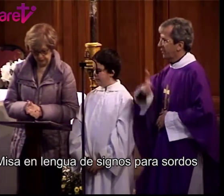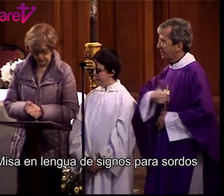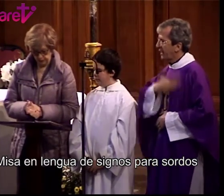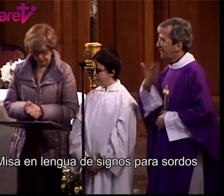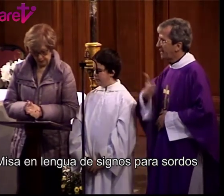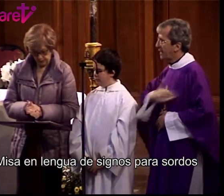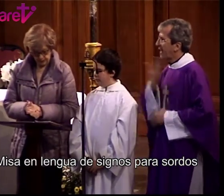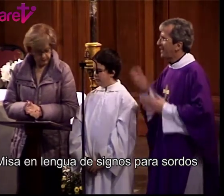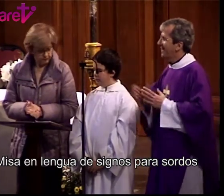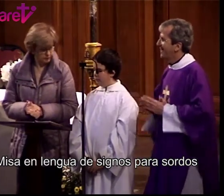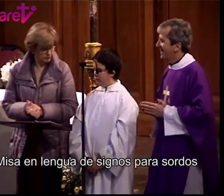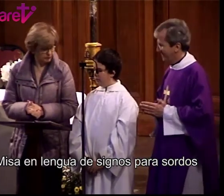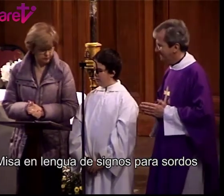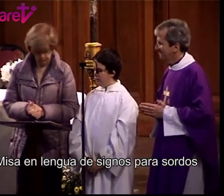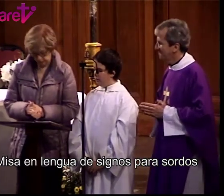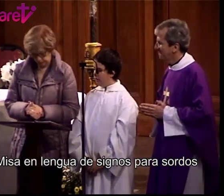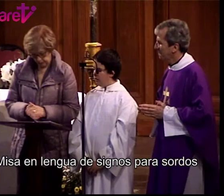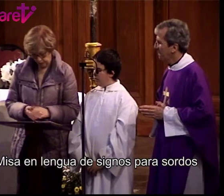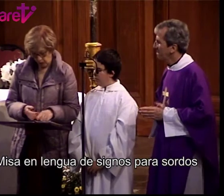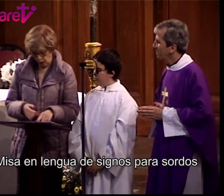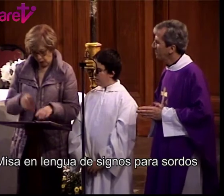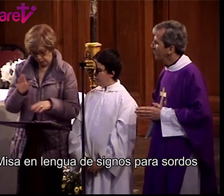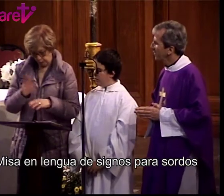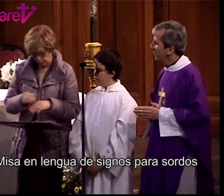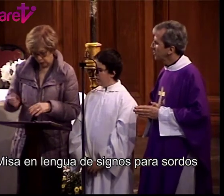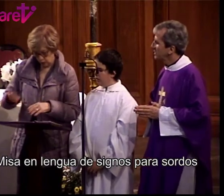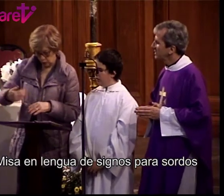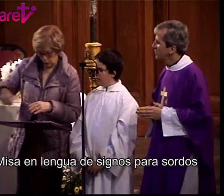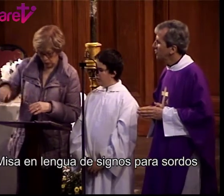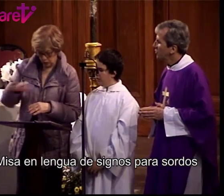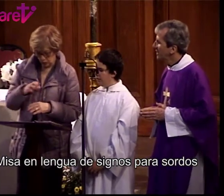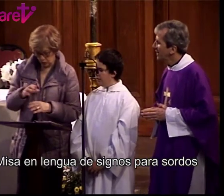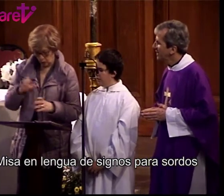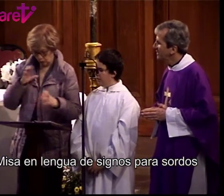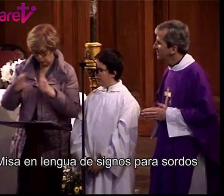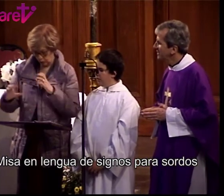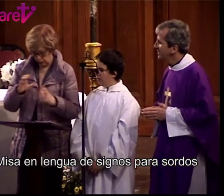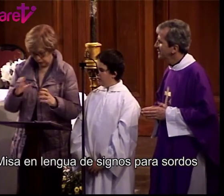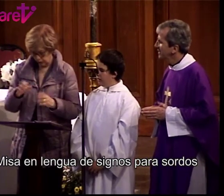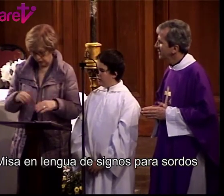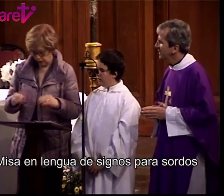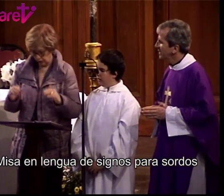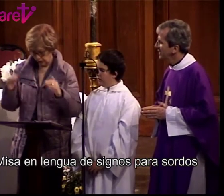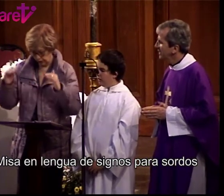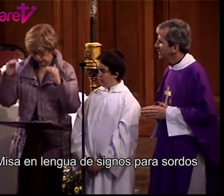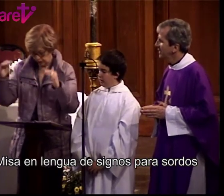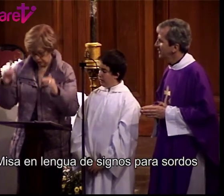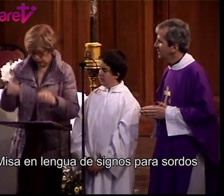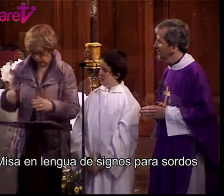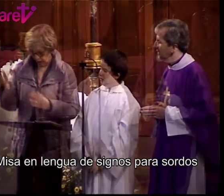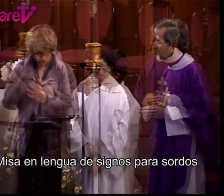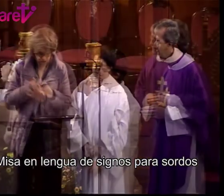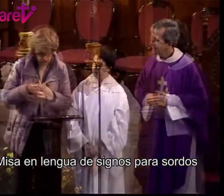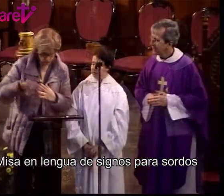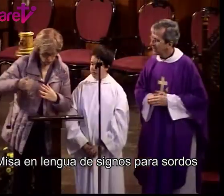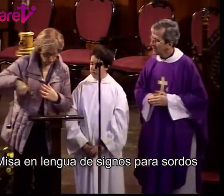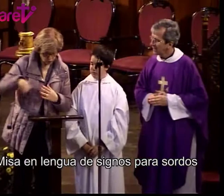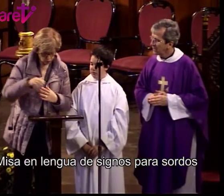ten piedad. Por nuestras comunidades, que crezcan entre